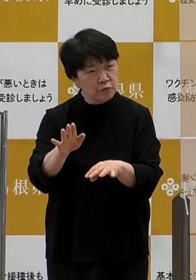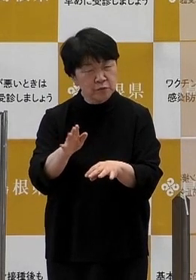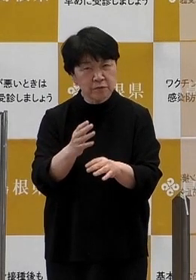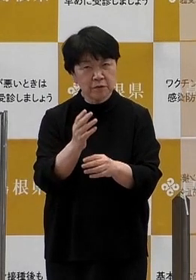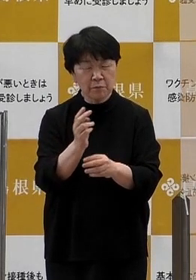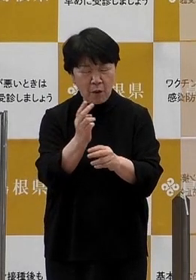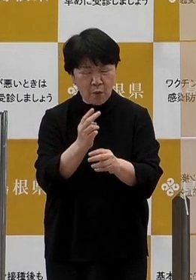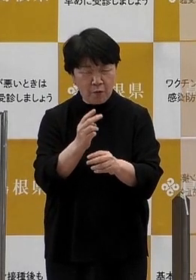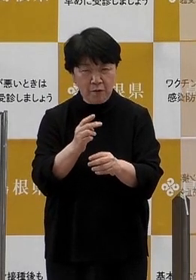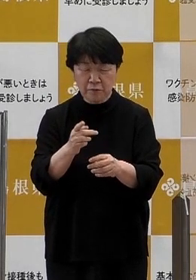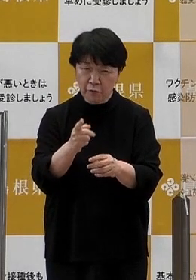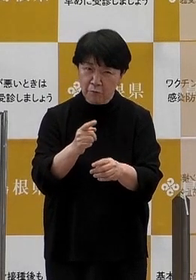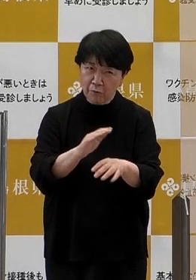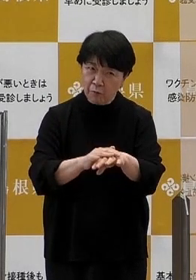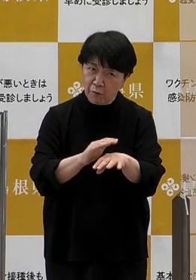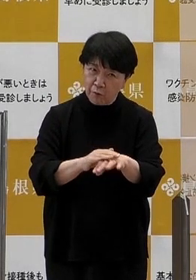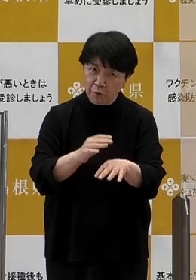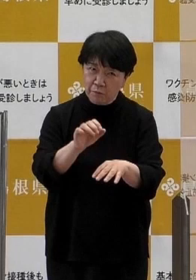のかは分かりませんけど、